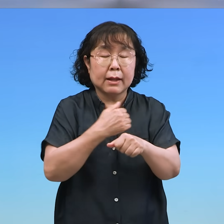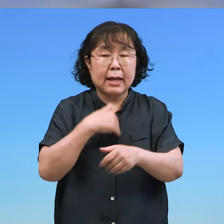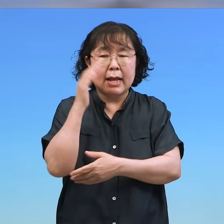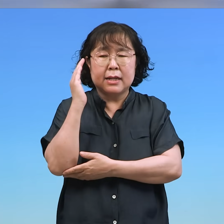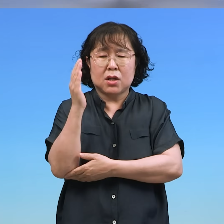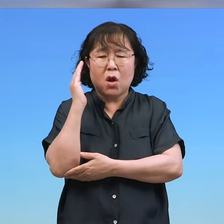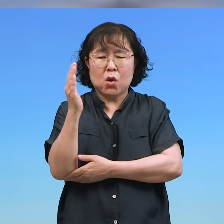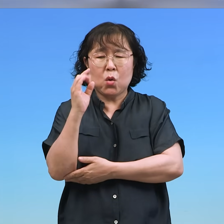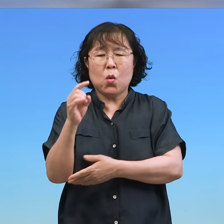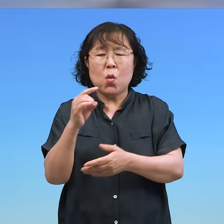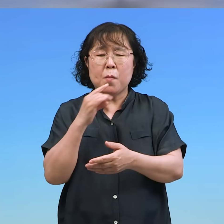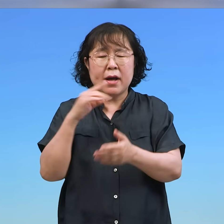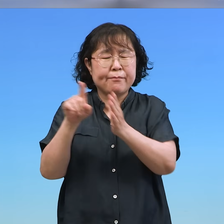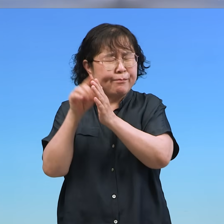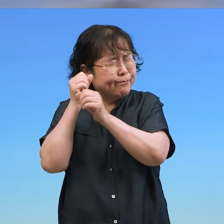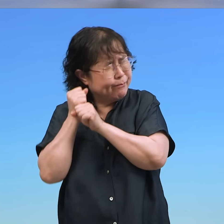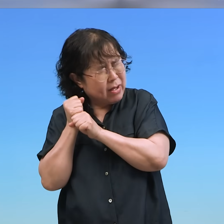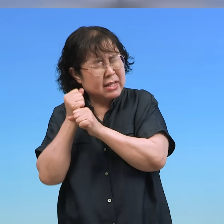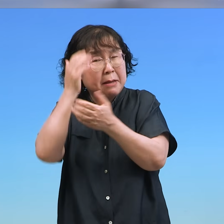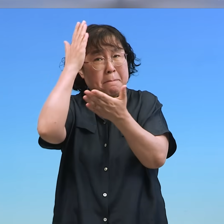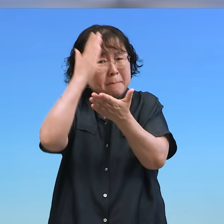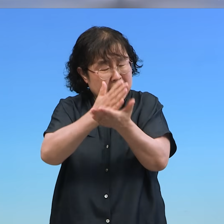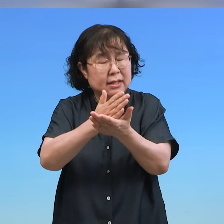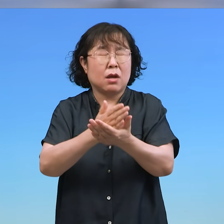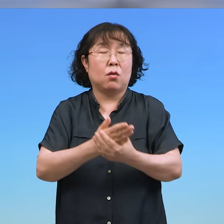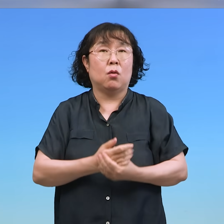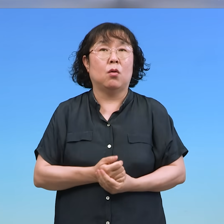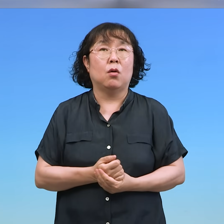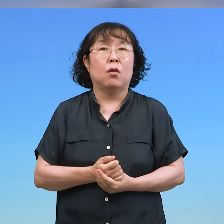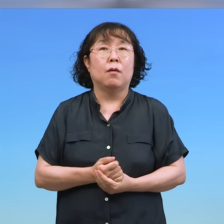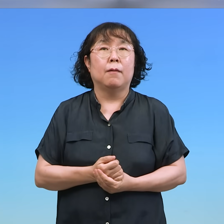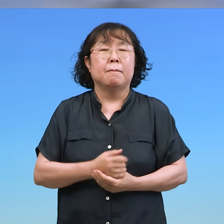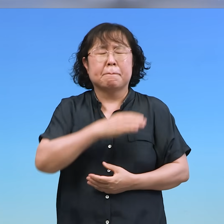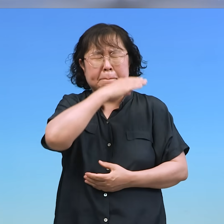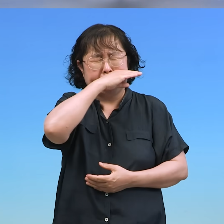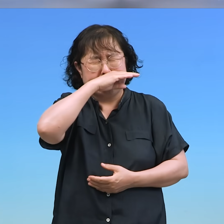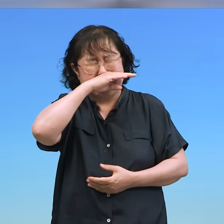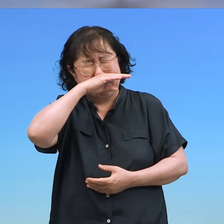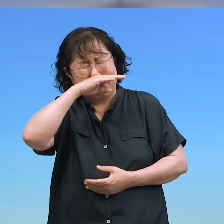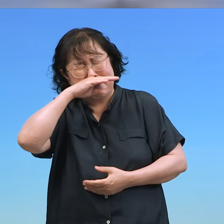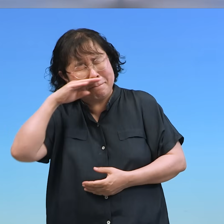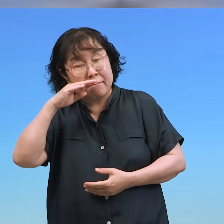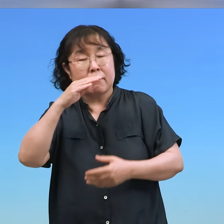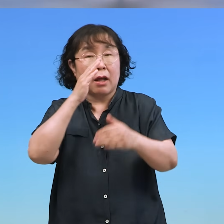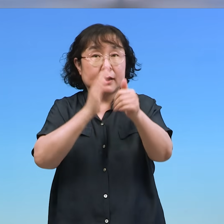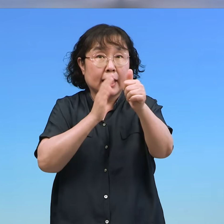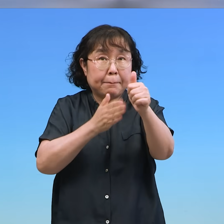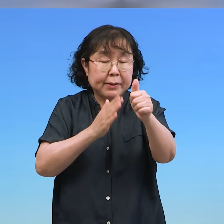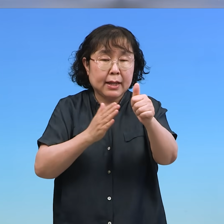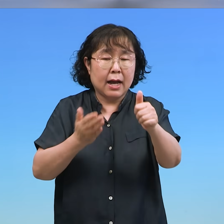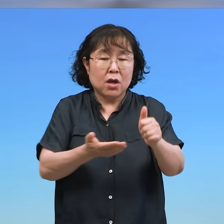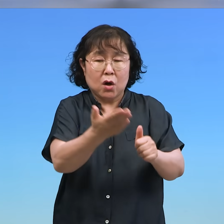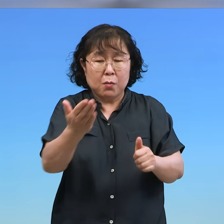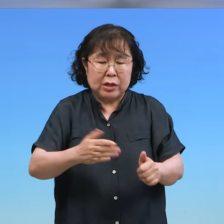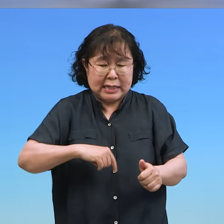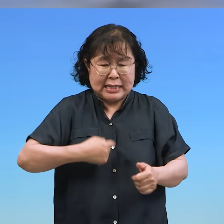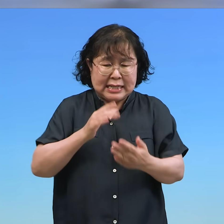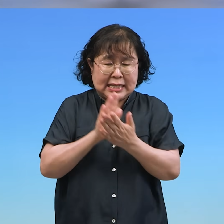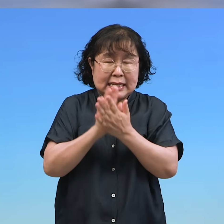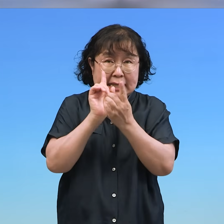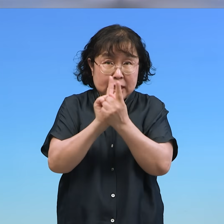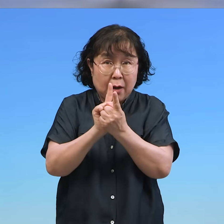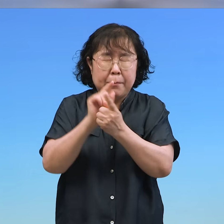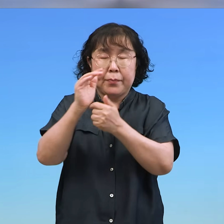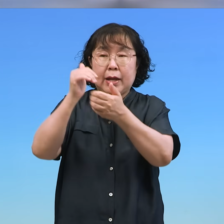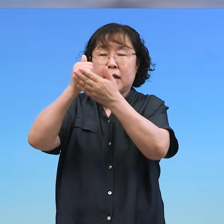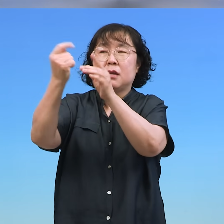거예요. 제 설교만 의지하지 말라고. 내 진짜 제발 부탁하는 거예요. 여러분이 하나님을